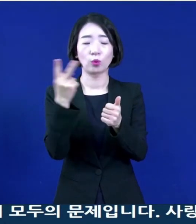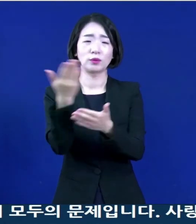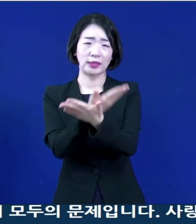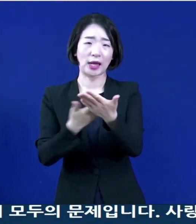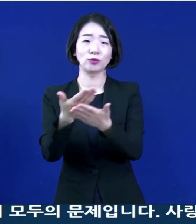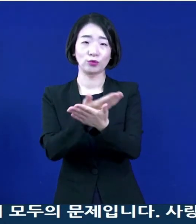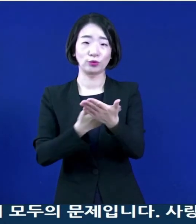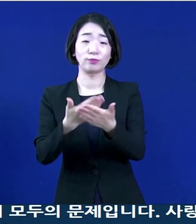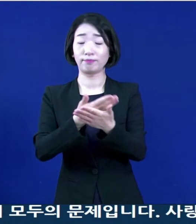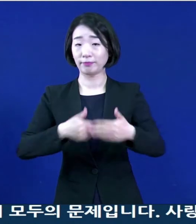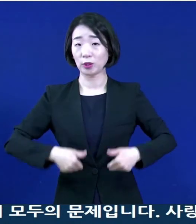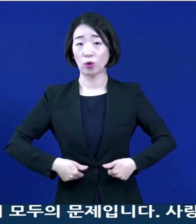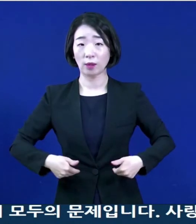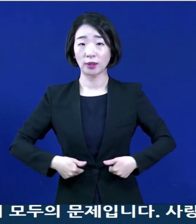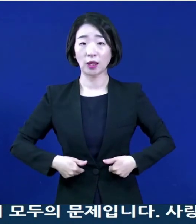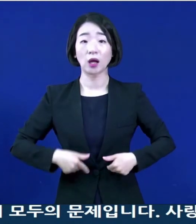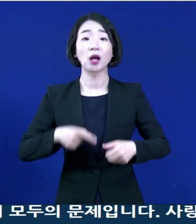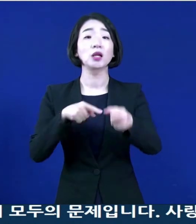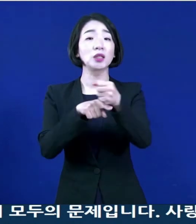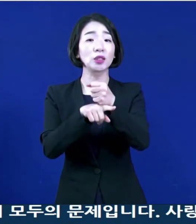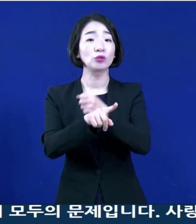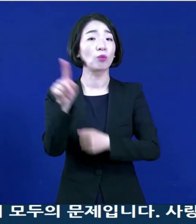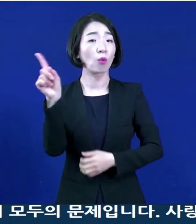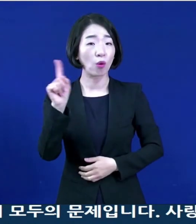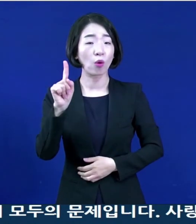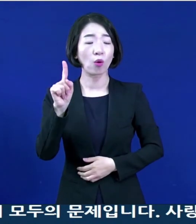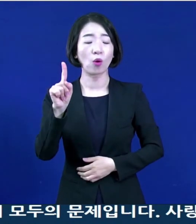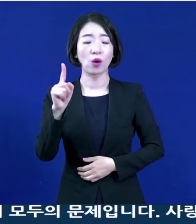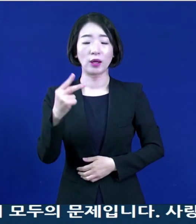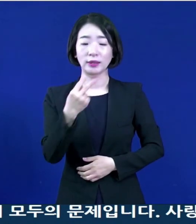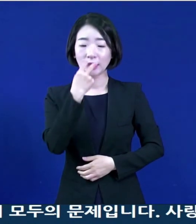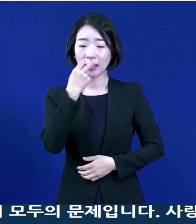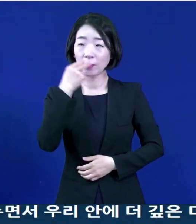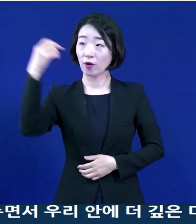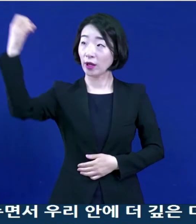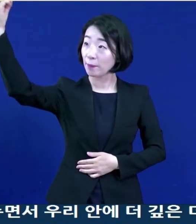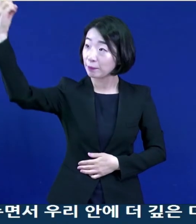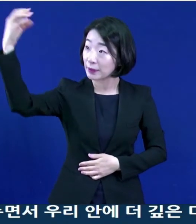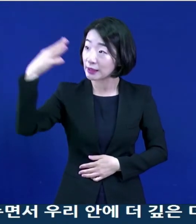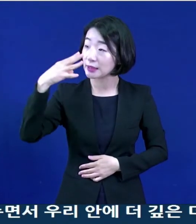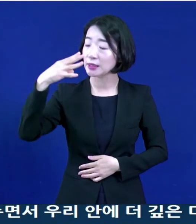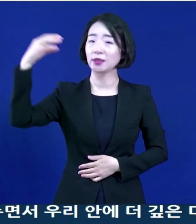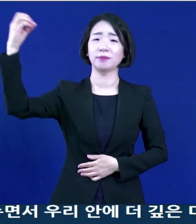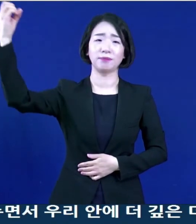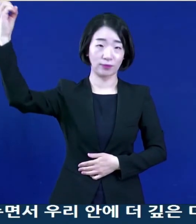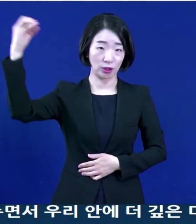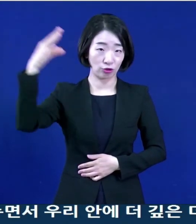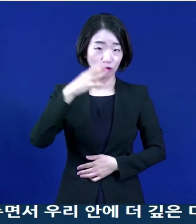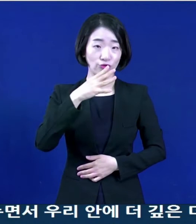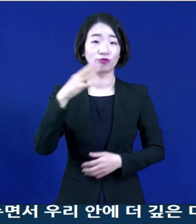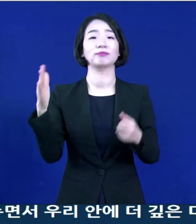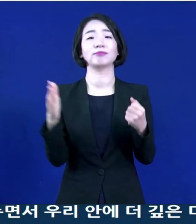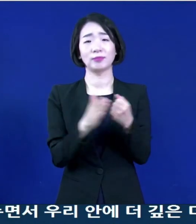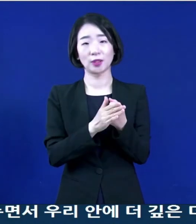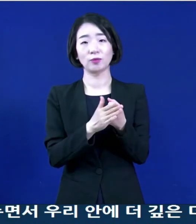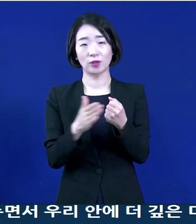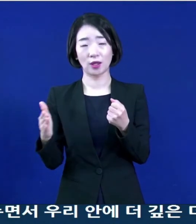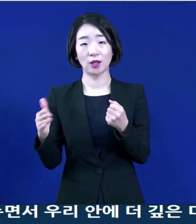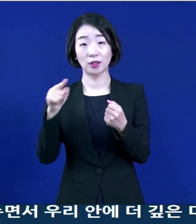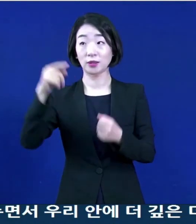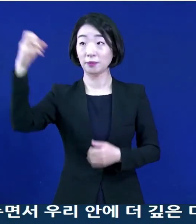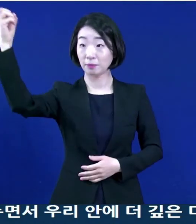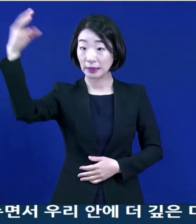그 이유는 생명의 빛이 비추어졌기 때문입니다. 생명의 빛이 비추어진 그